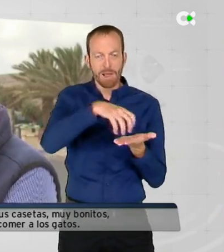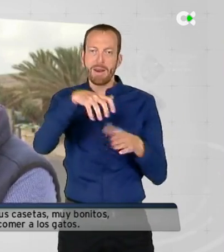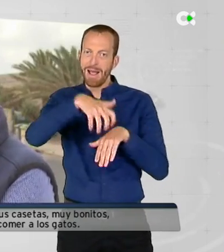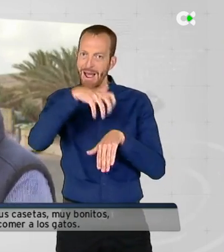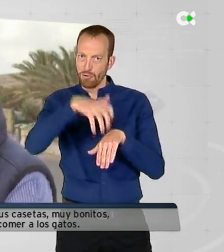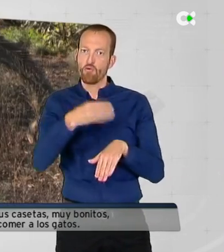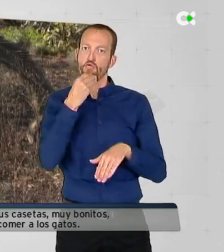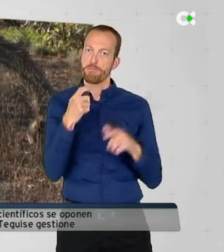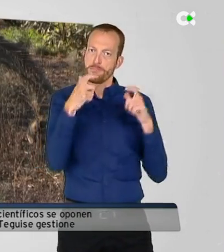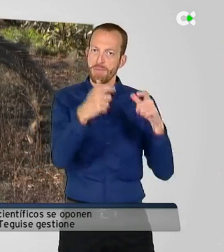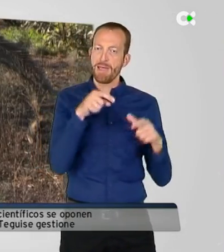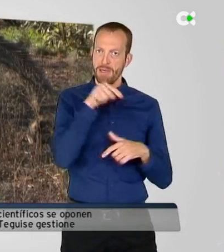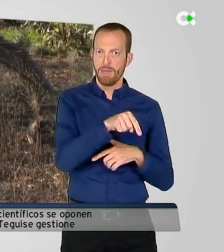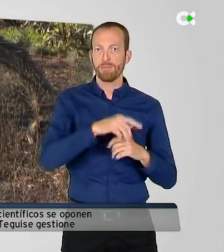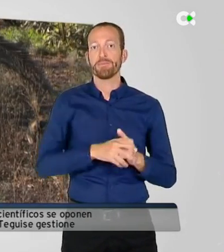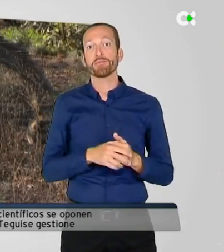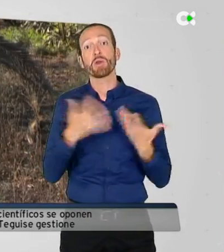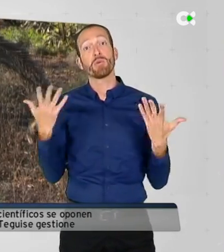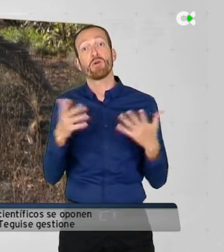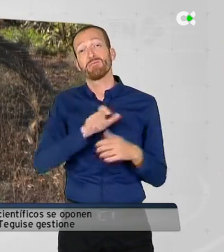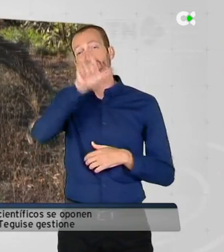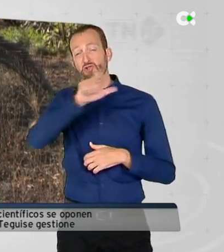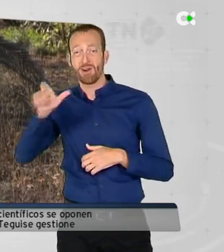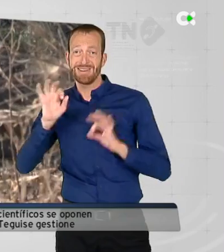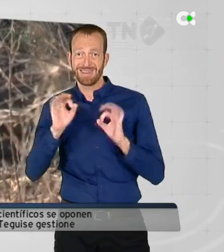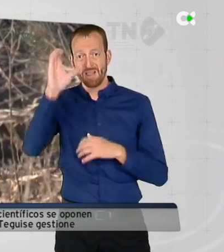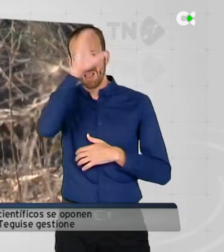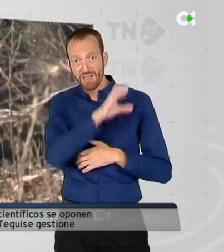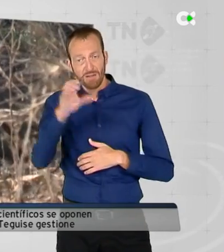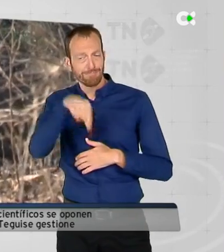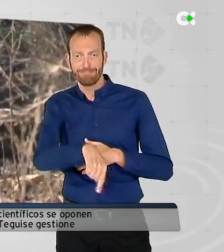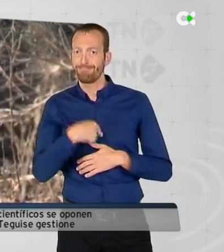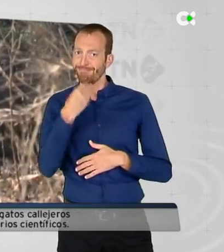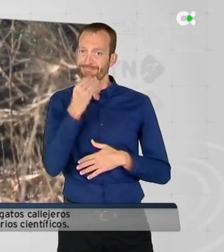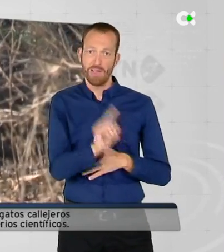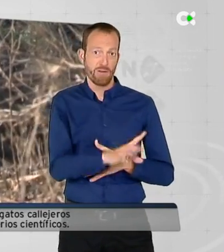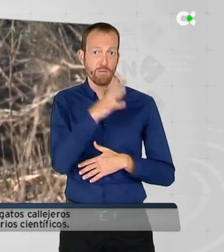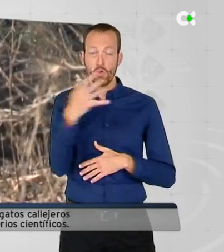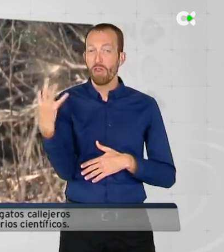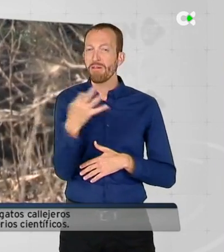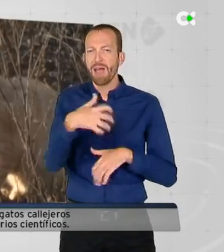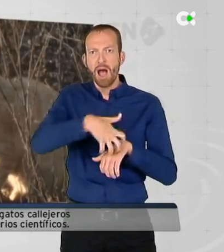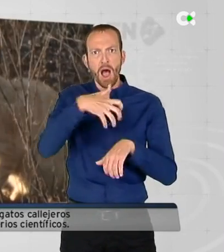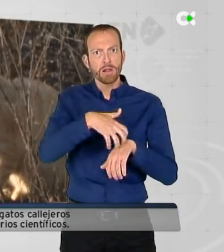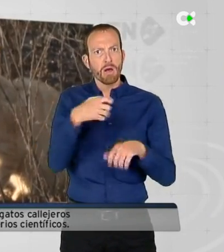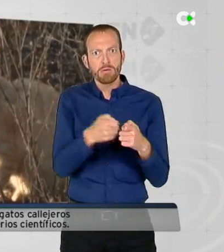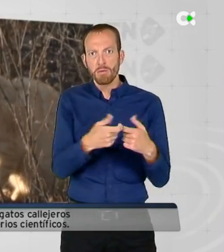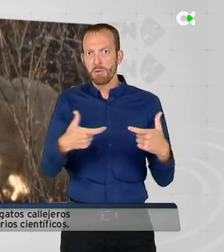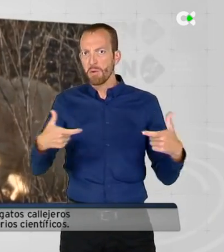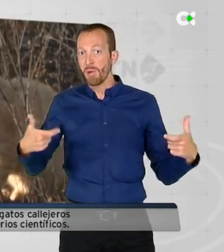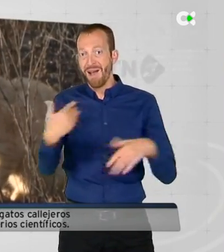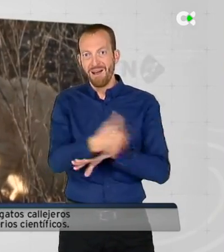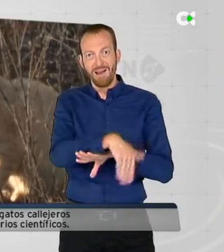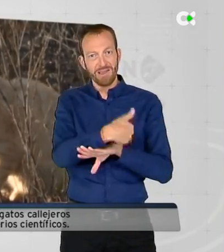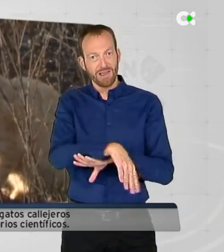ponerle de comer a los gatos. Pero ecologistas y científicos se oponen y reclaman que Teguise gestione las colonias de gatos callejeros en